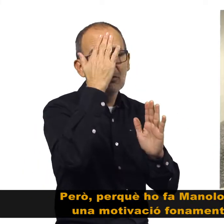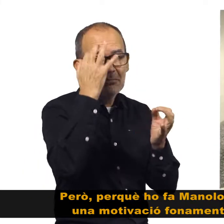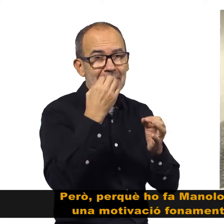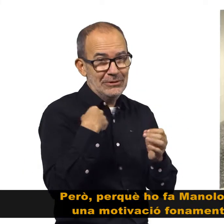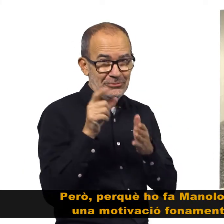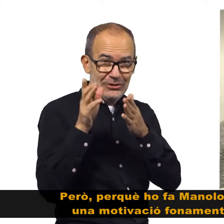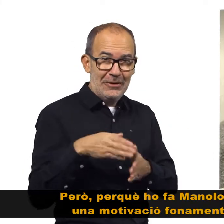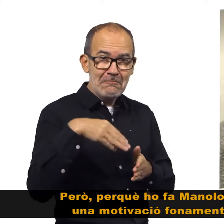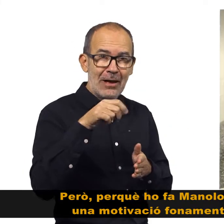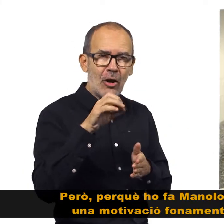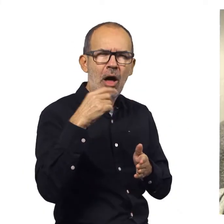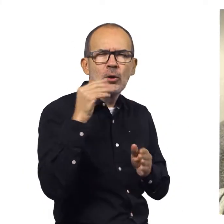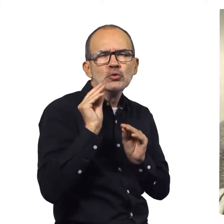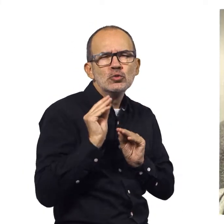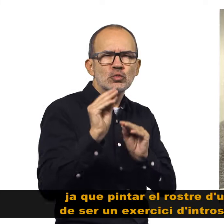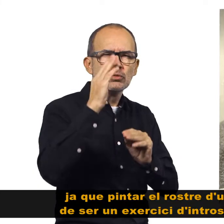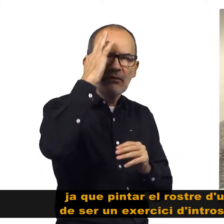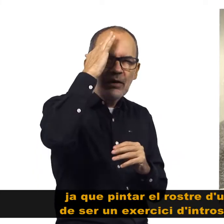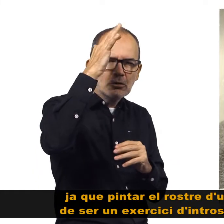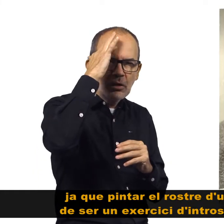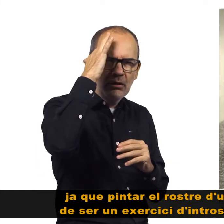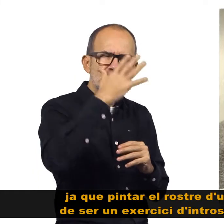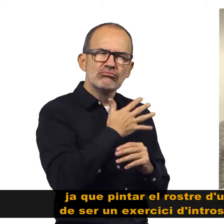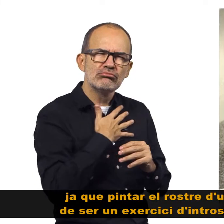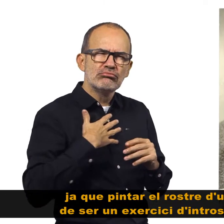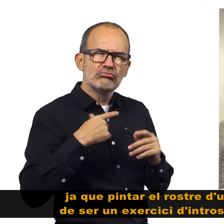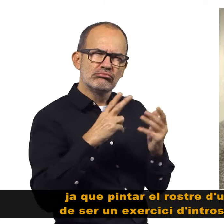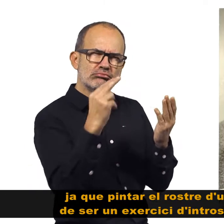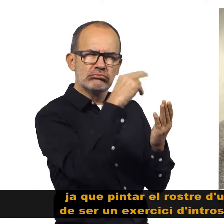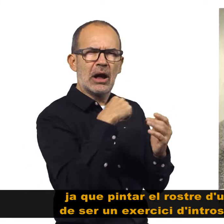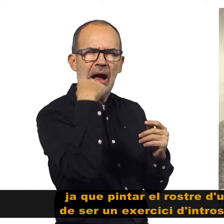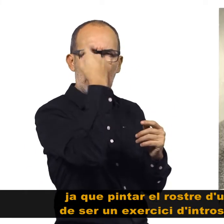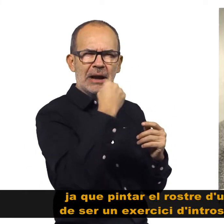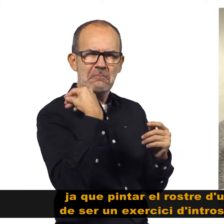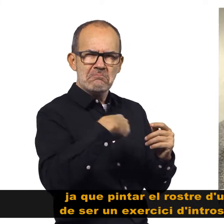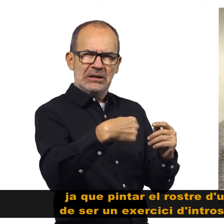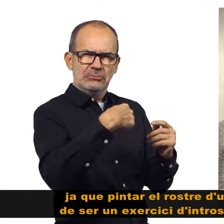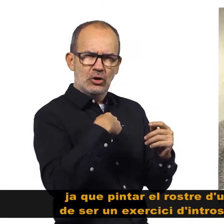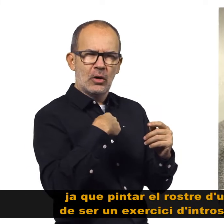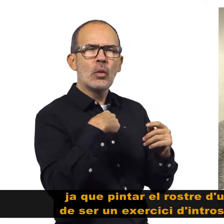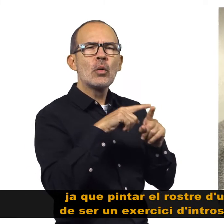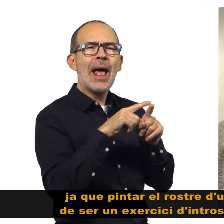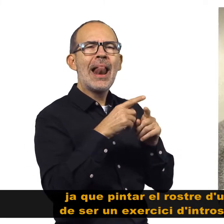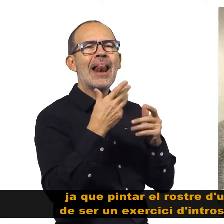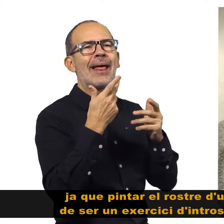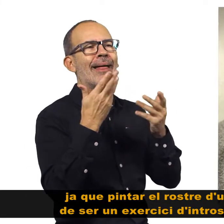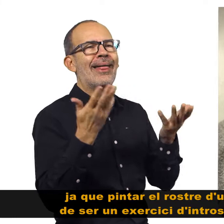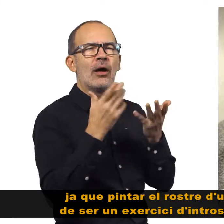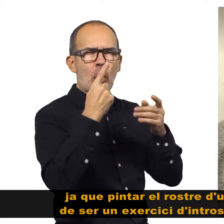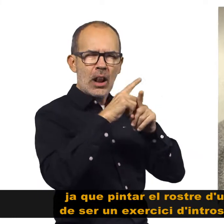Però per què ho fa Manolo? Segurament hi ha una motivació fonamentalment filosòfica, ja que pintar el rostre d'un mateix